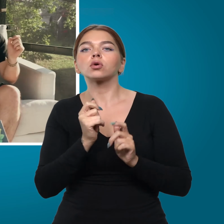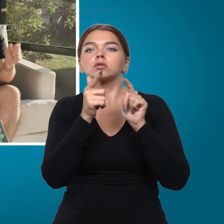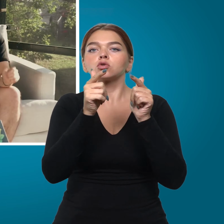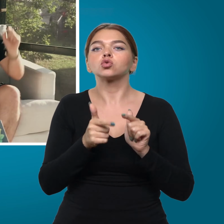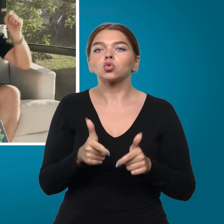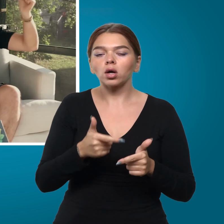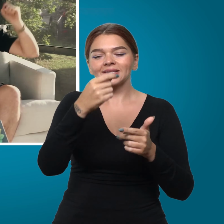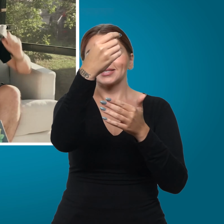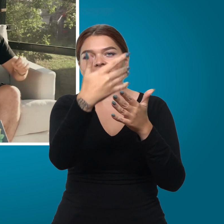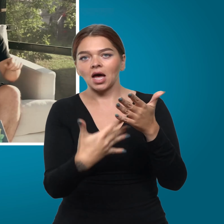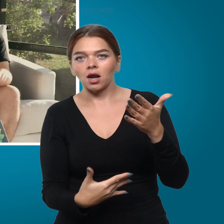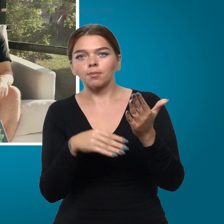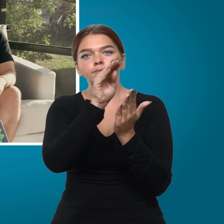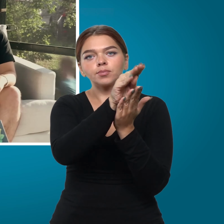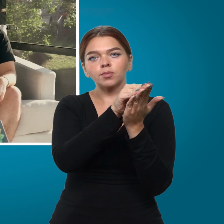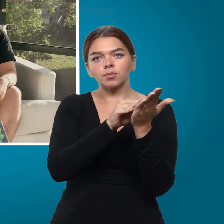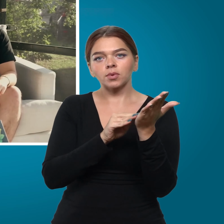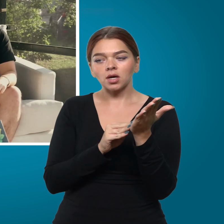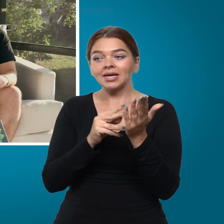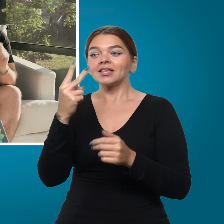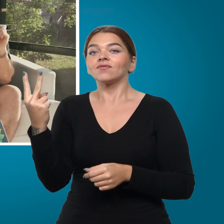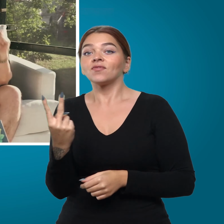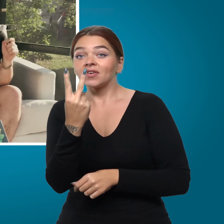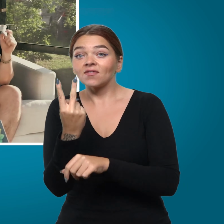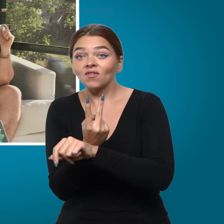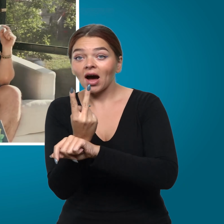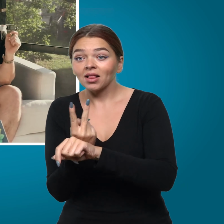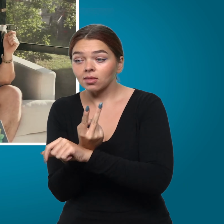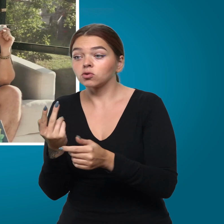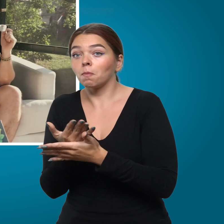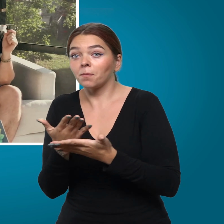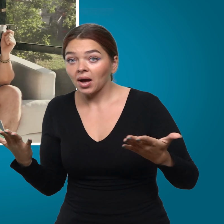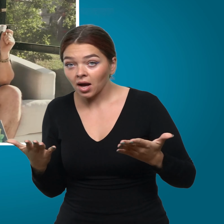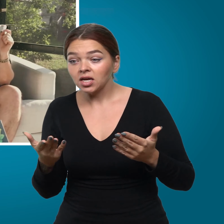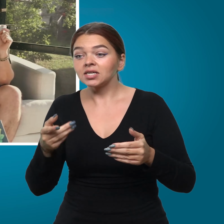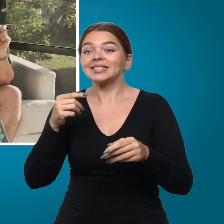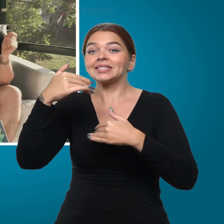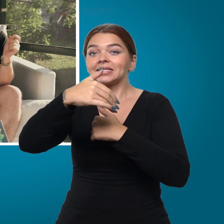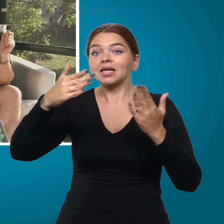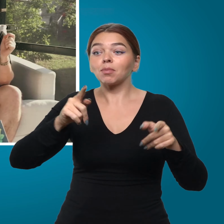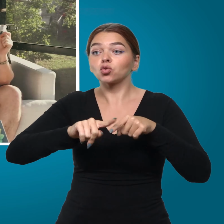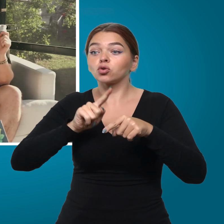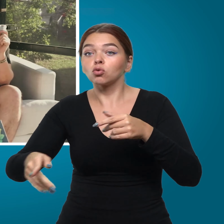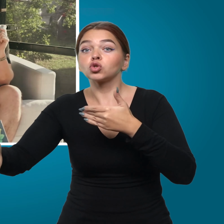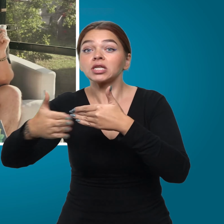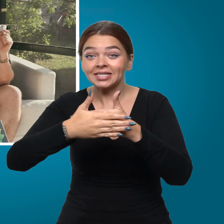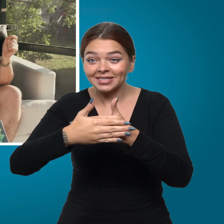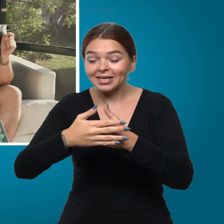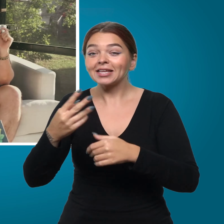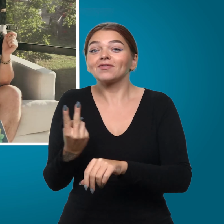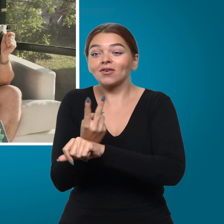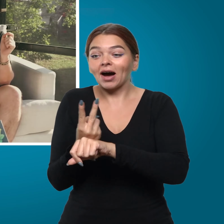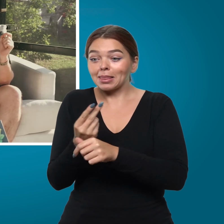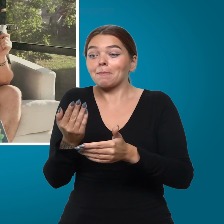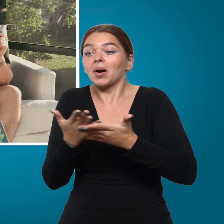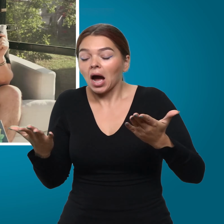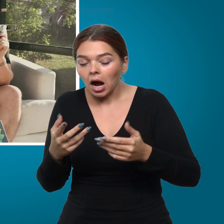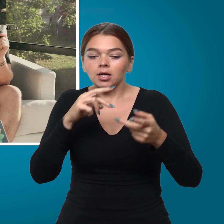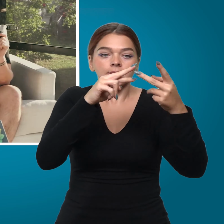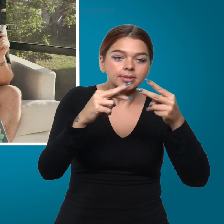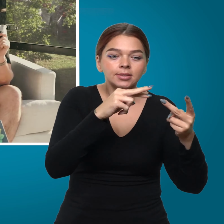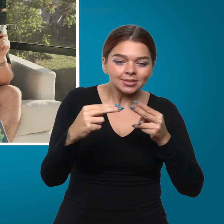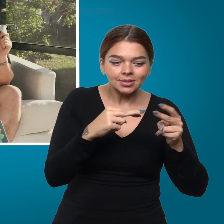tvarką pagal noriu labiausiai, noriu mažiausiai. Tai aš savo šitą sąrašą užpildžiau likus 2 valandas iki sistemos